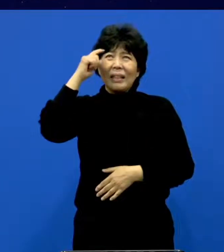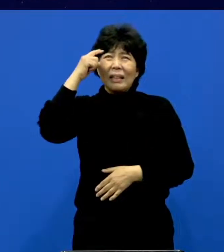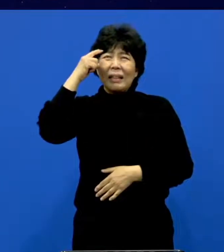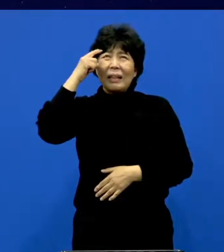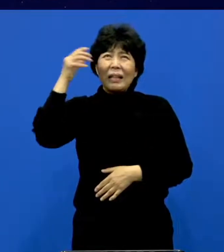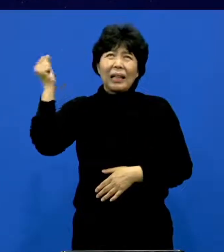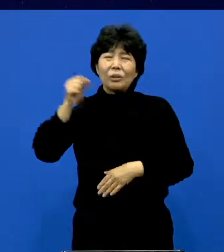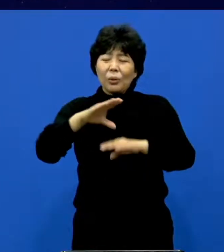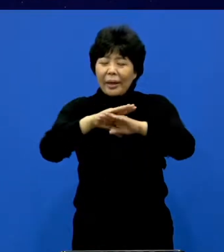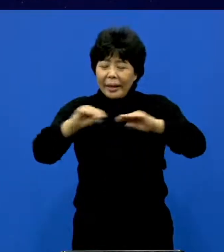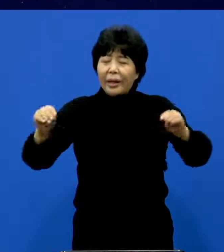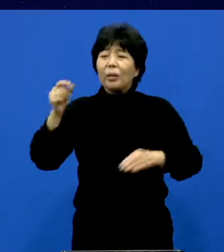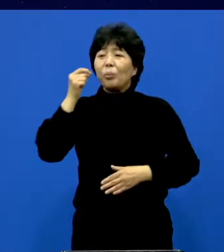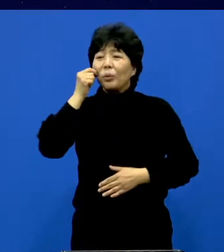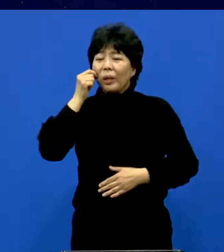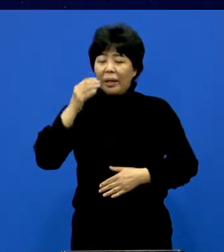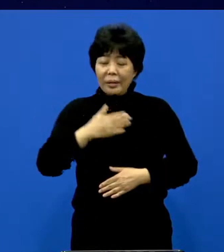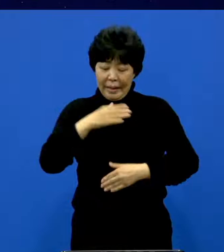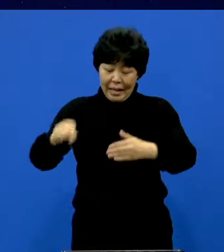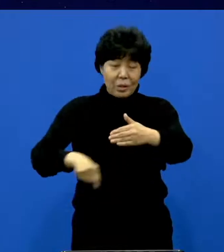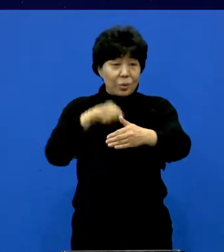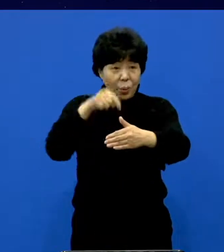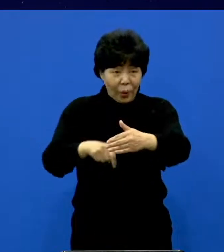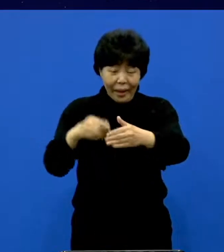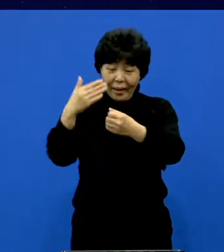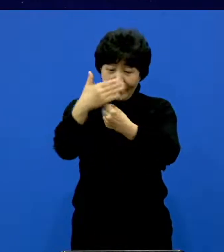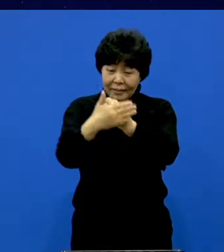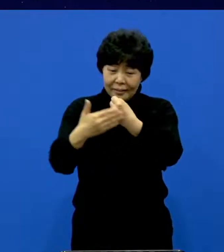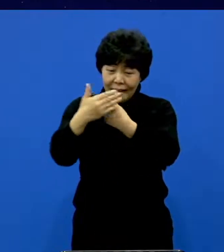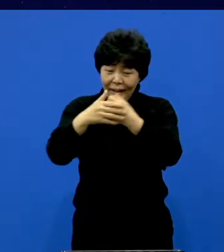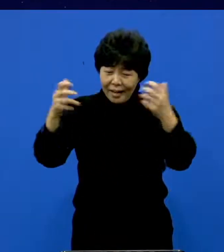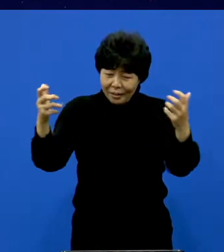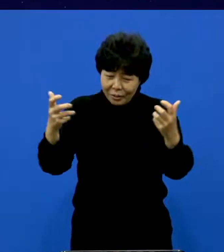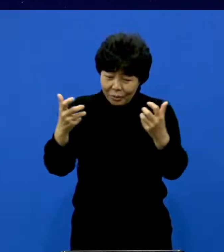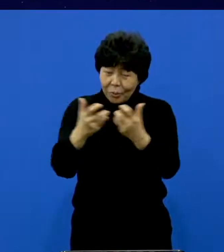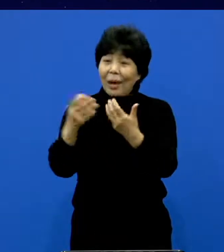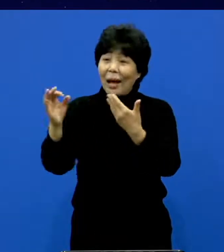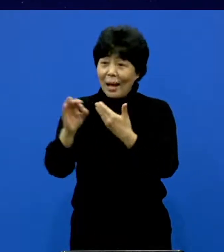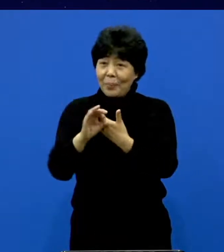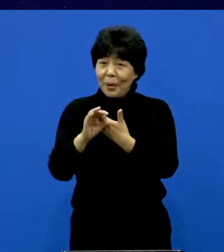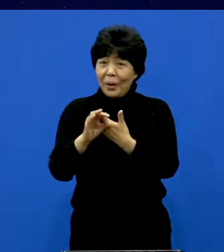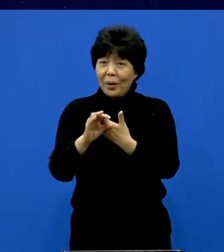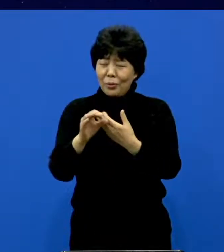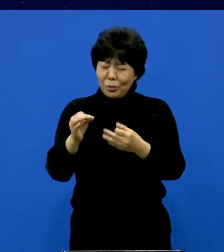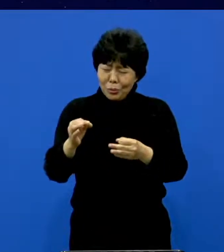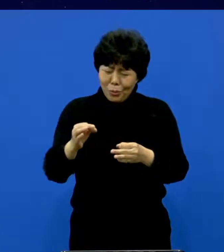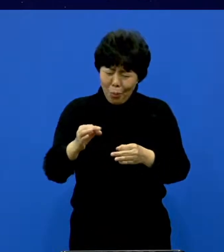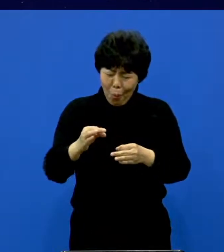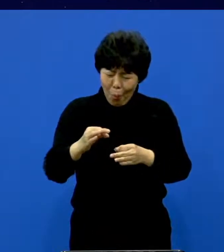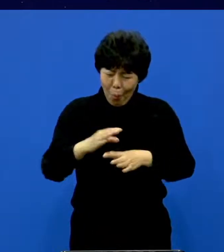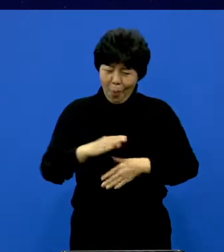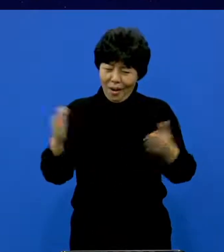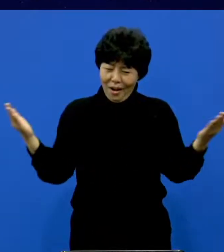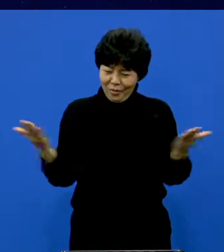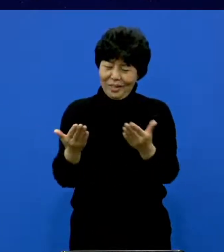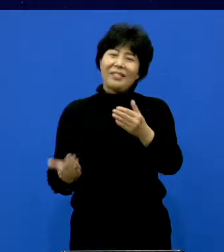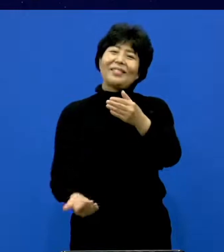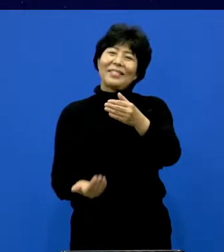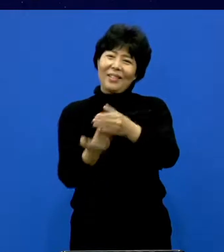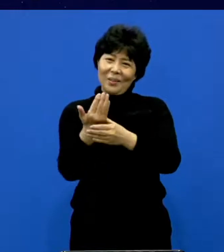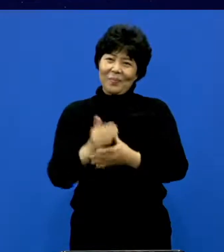아닙니다. 내 안에 은혜가 임하면 놀라운 일이 나요. 여러분, 은혜의 힘은 강력합니다.